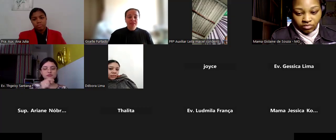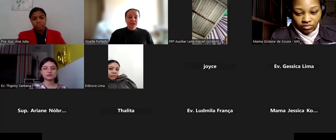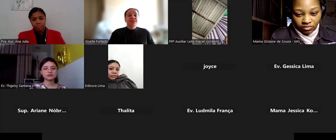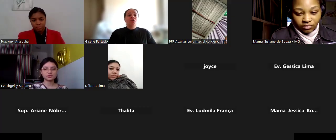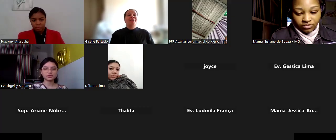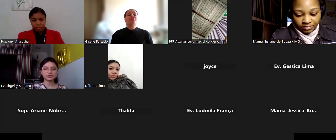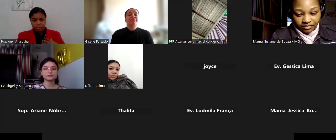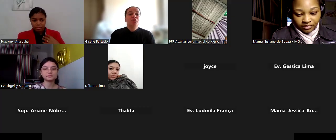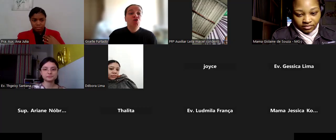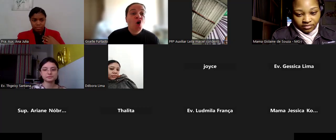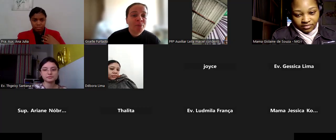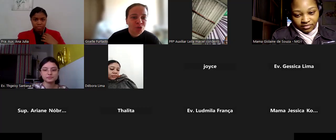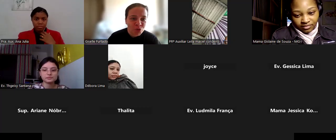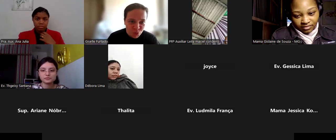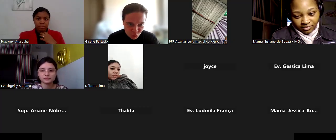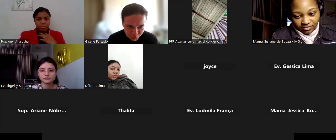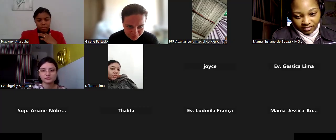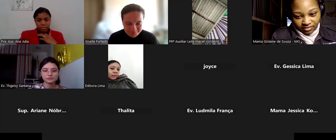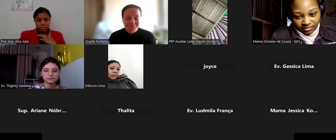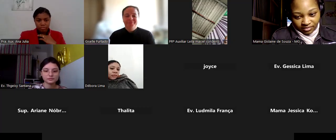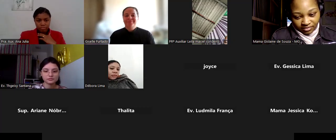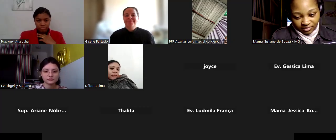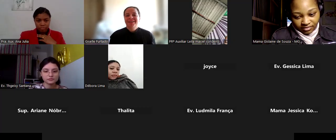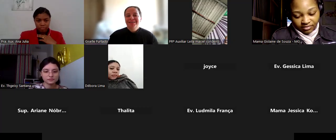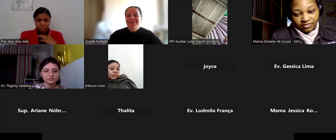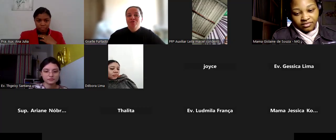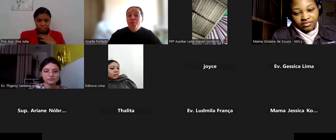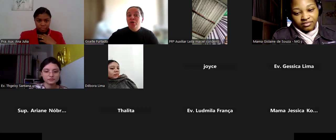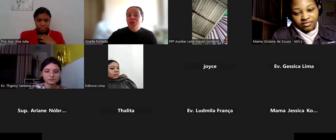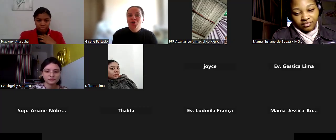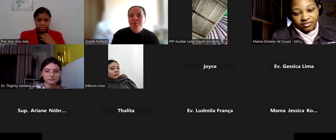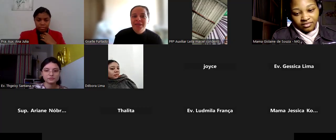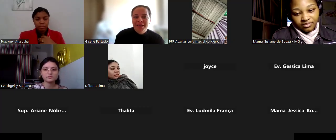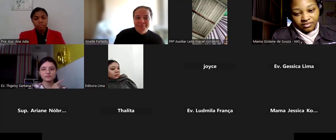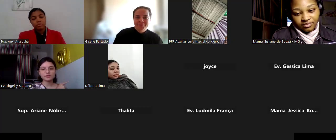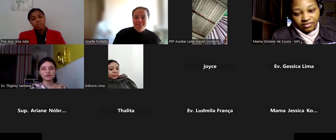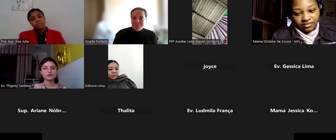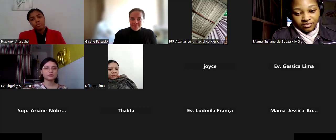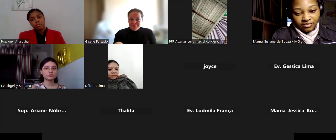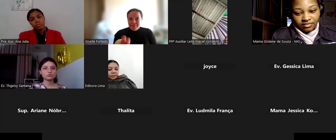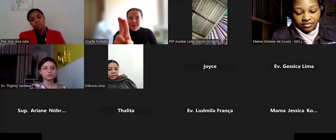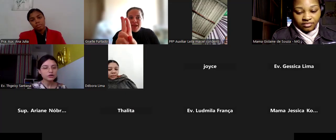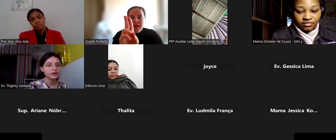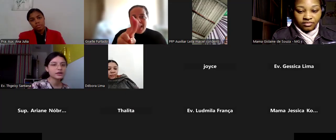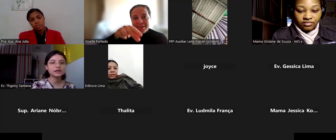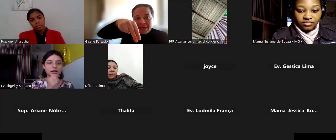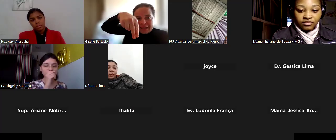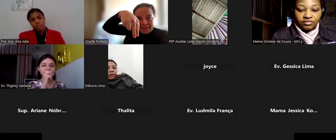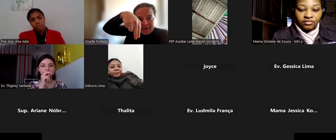E se eu quero saber o nome do surdo? Vou perguntar o nome dele. Essa é a letra